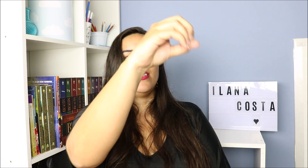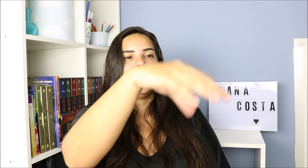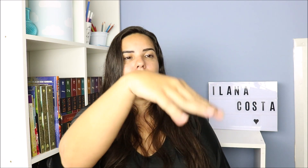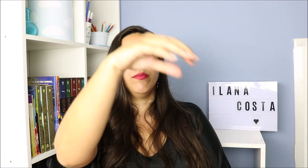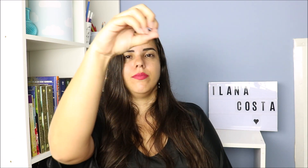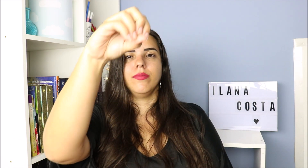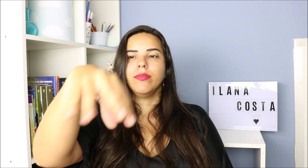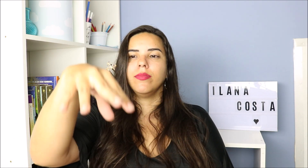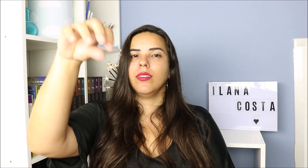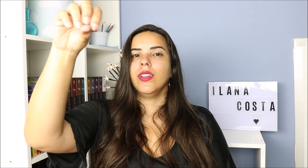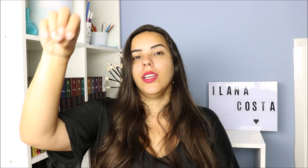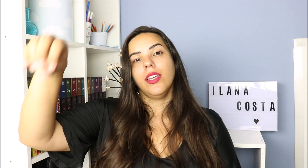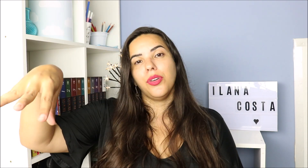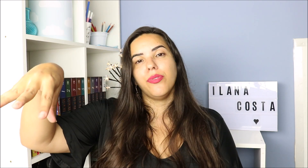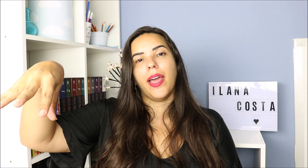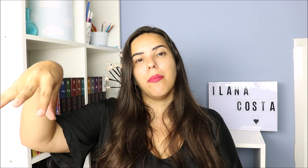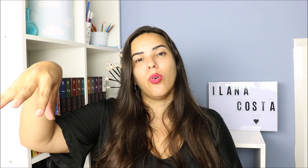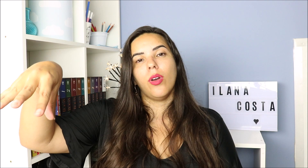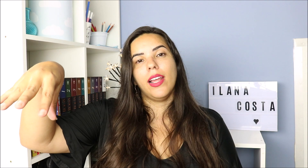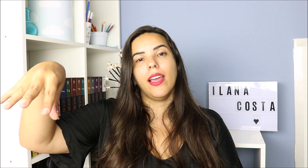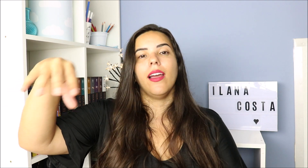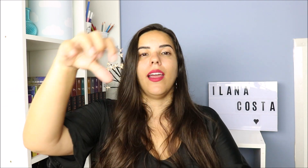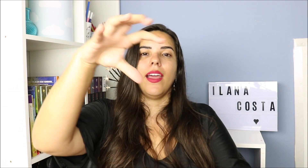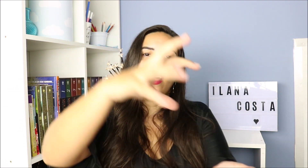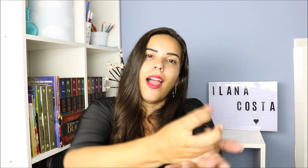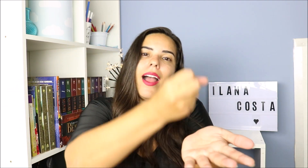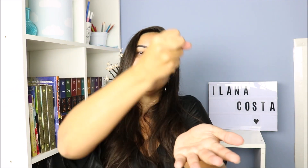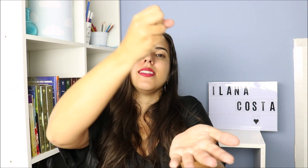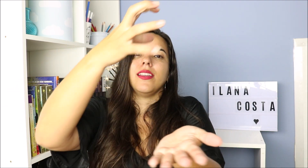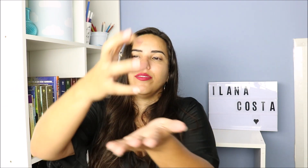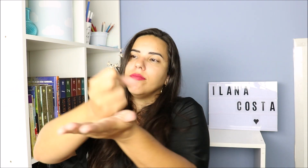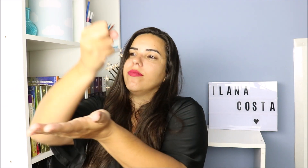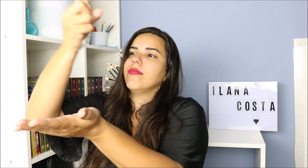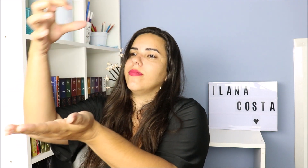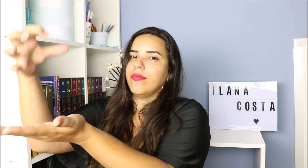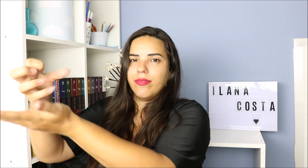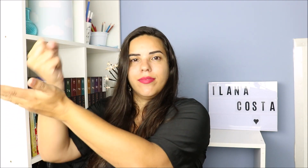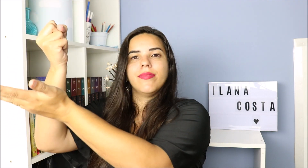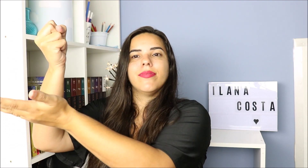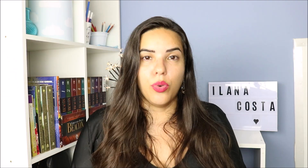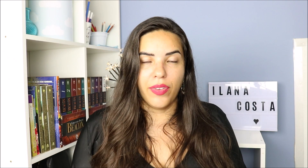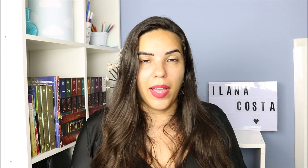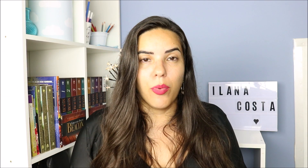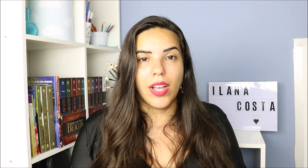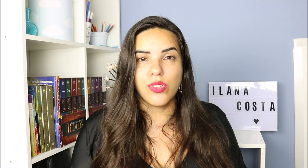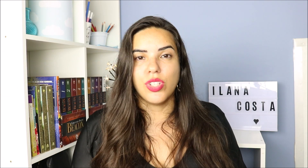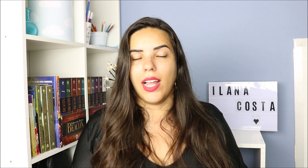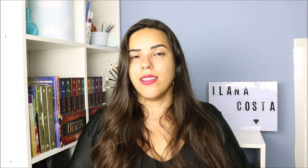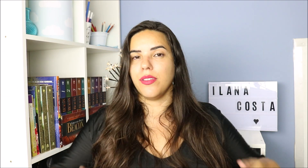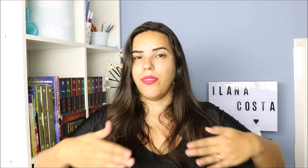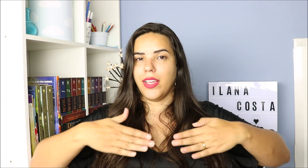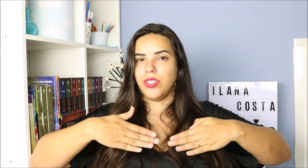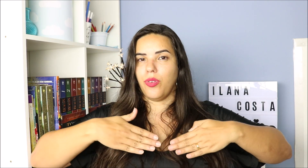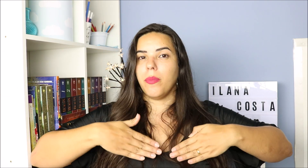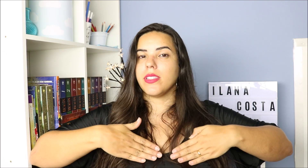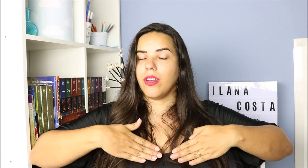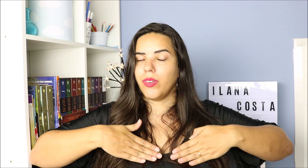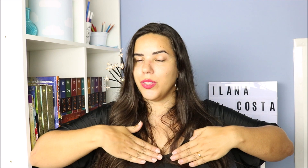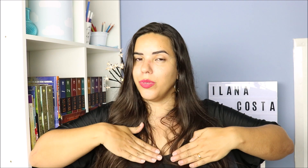assim e o verbo colher é assim. O verbo assustar se faz começando com as duas